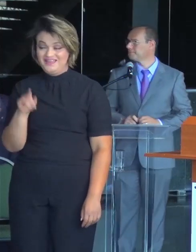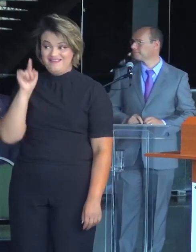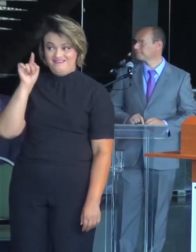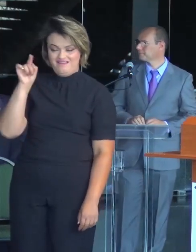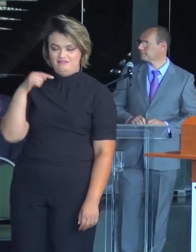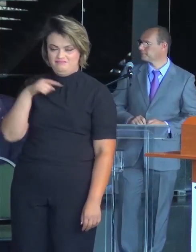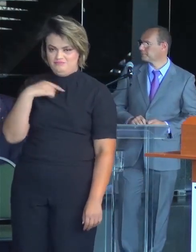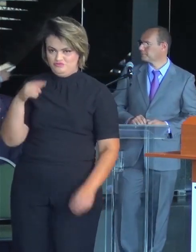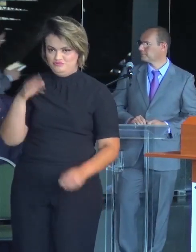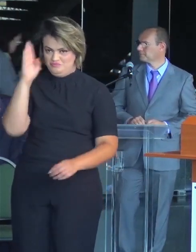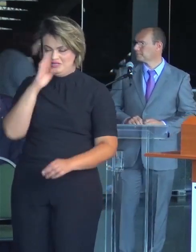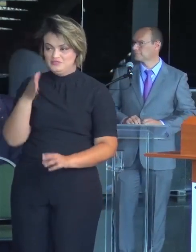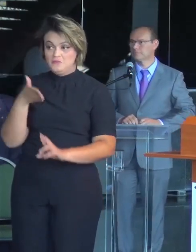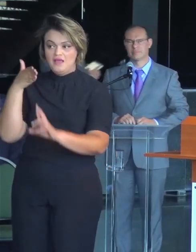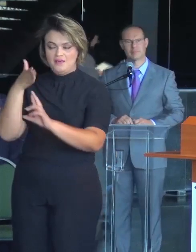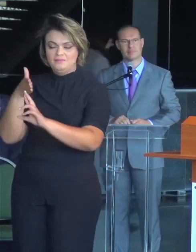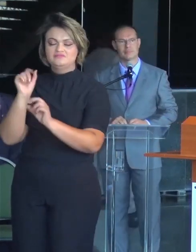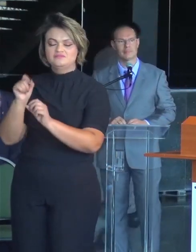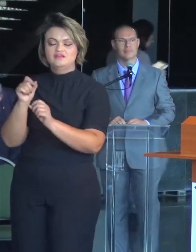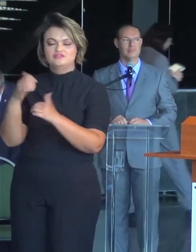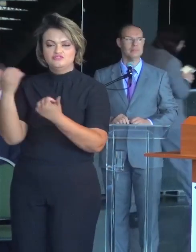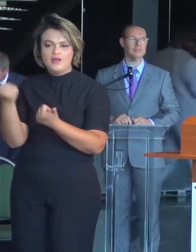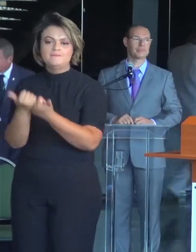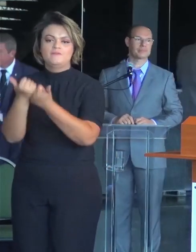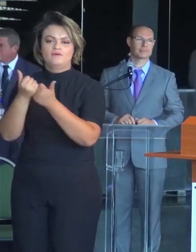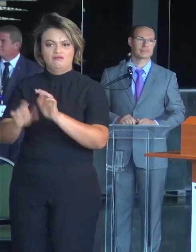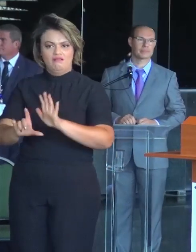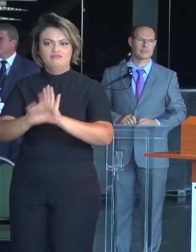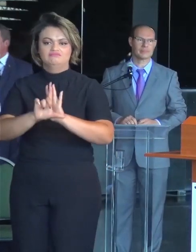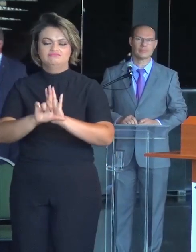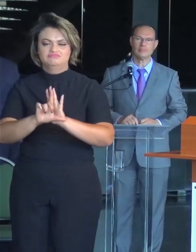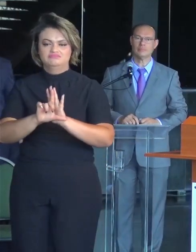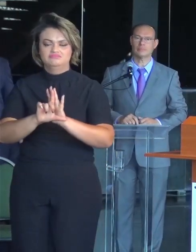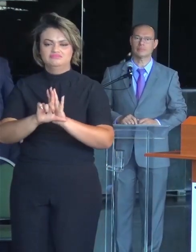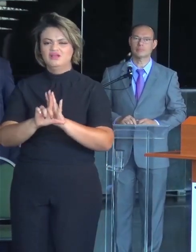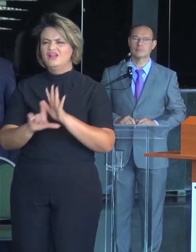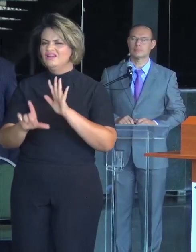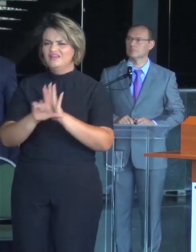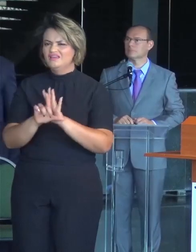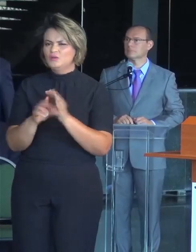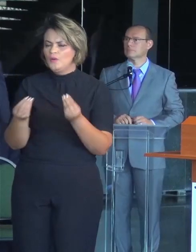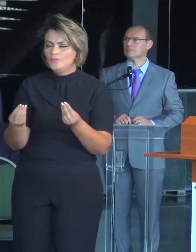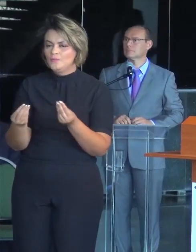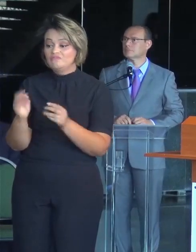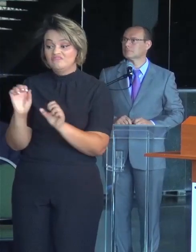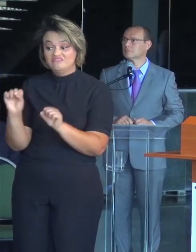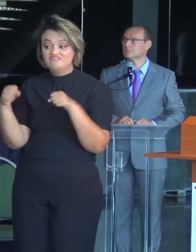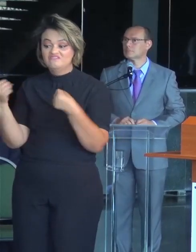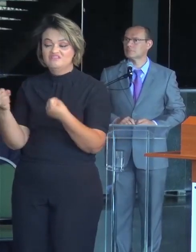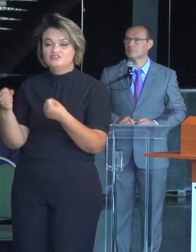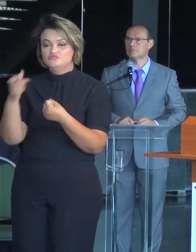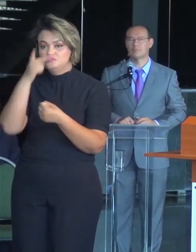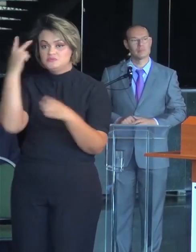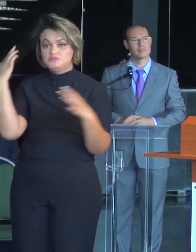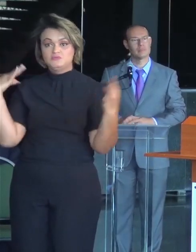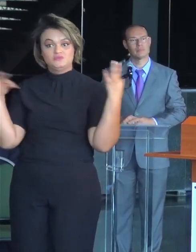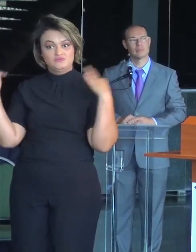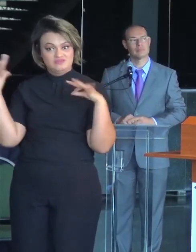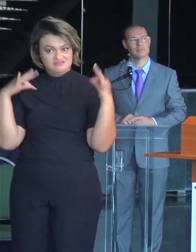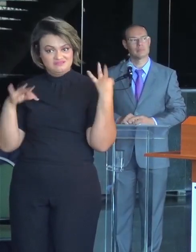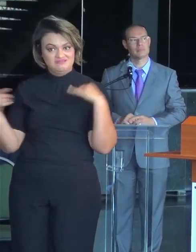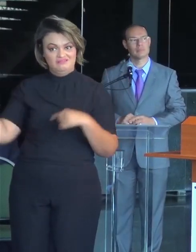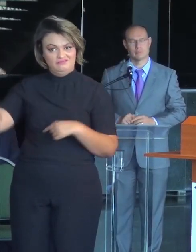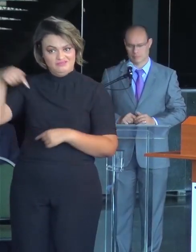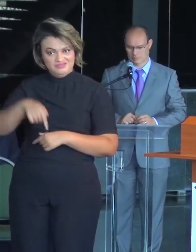apoia a legislação que defende os consumidores turistas,